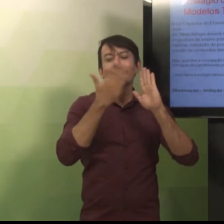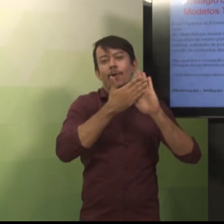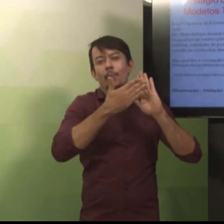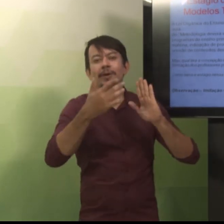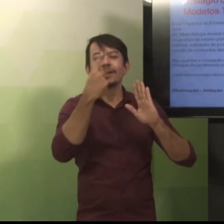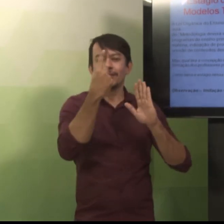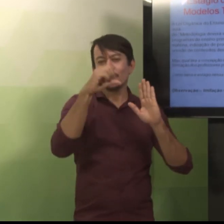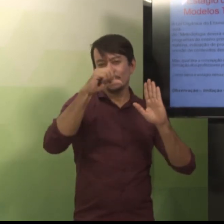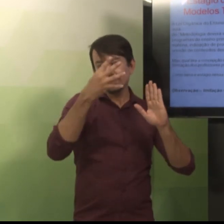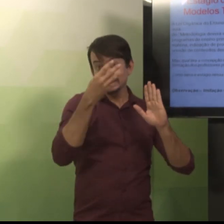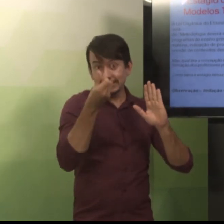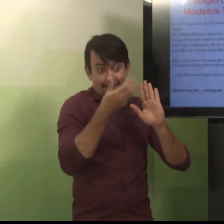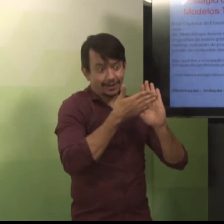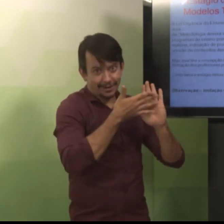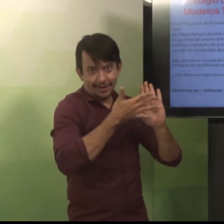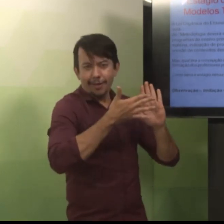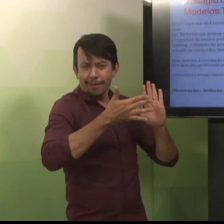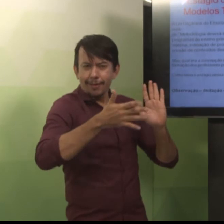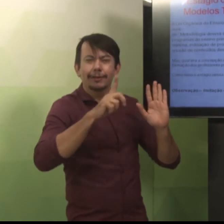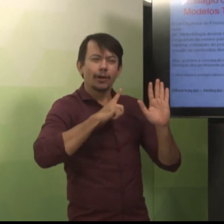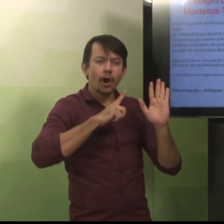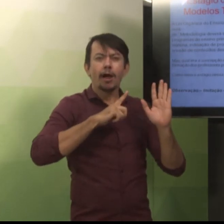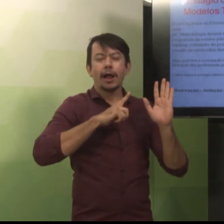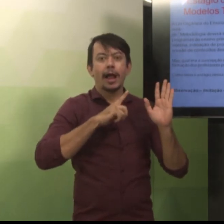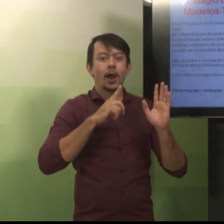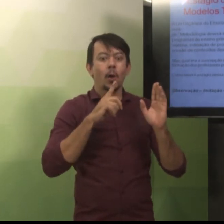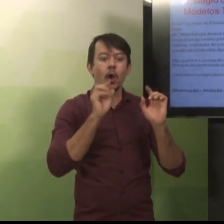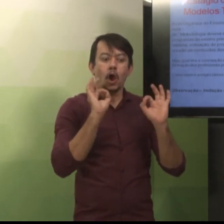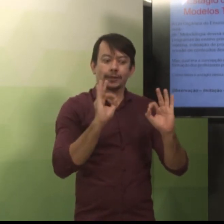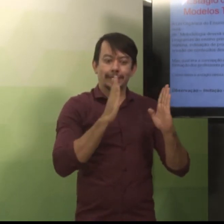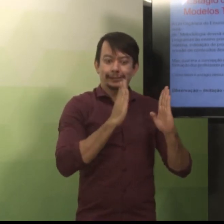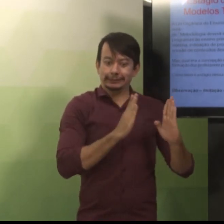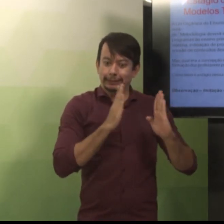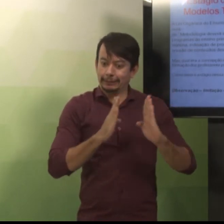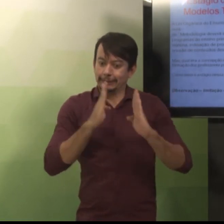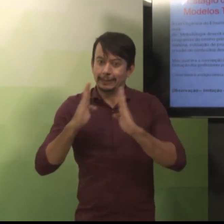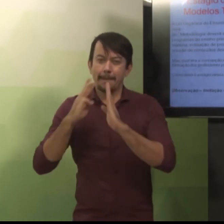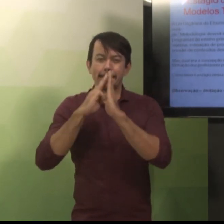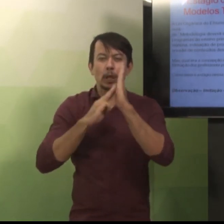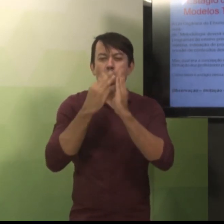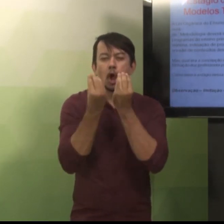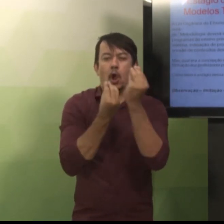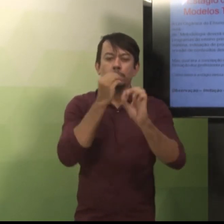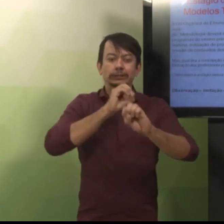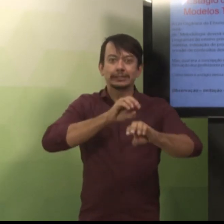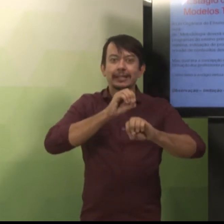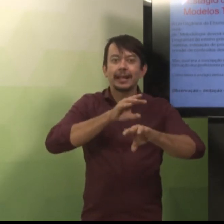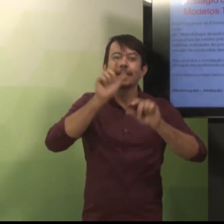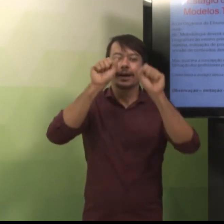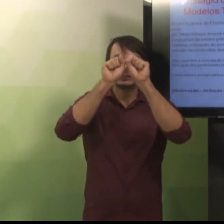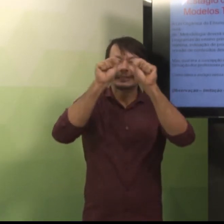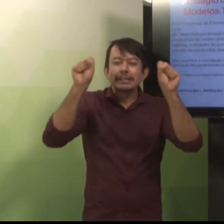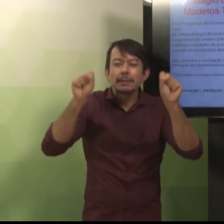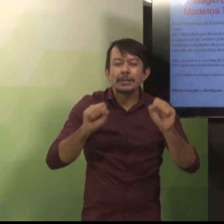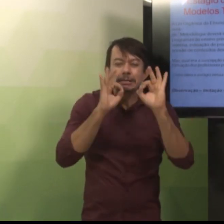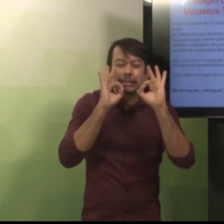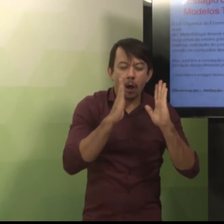isso em 1946. Com o passar do tempo, percebeu-se que a metodologia, o sistema